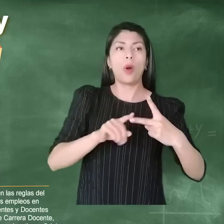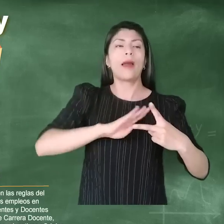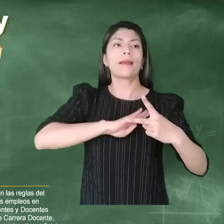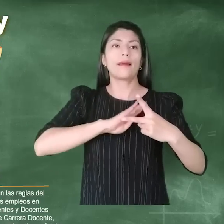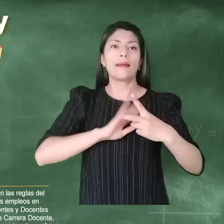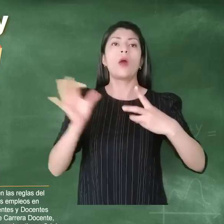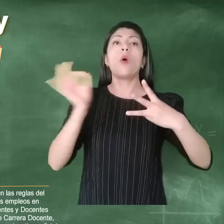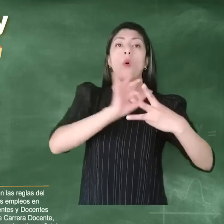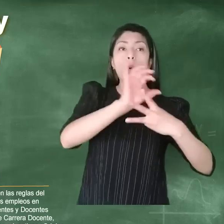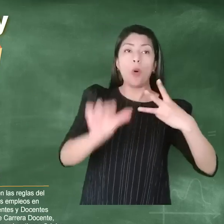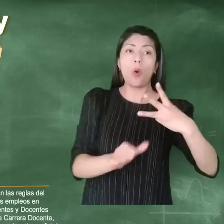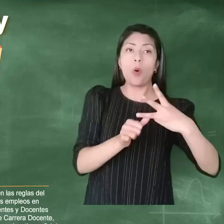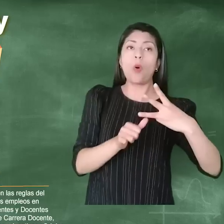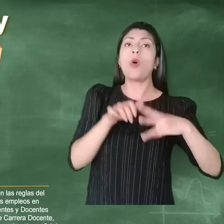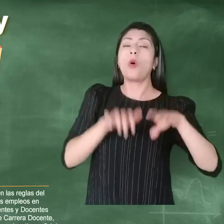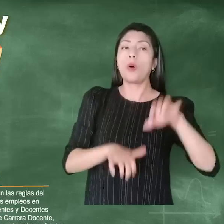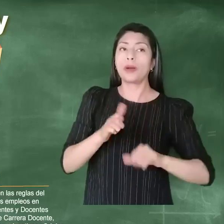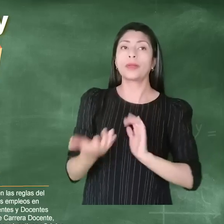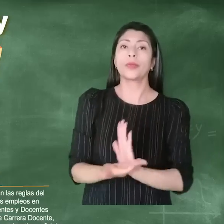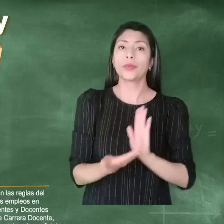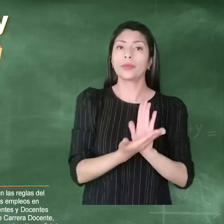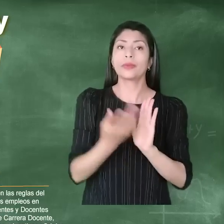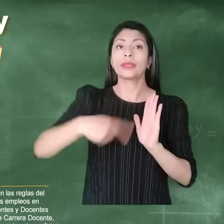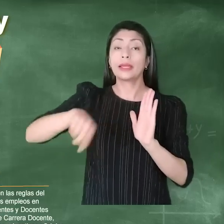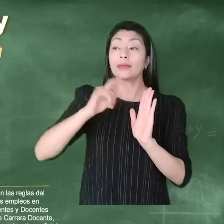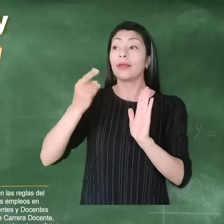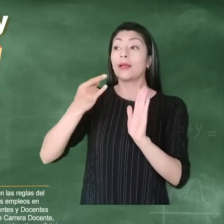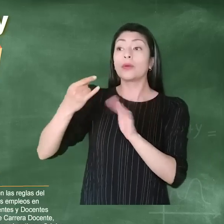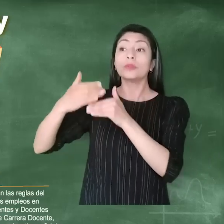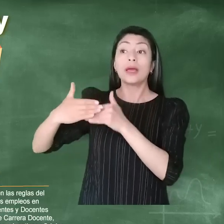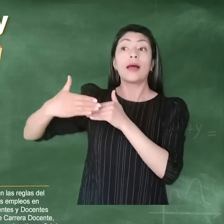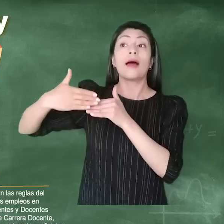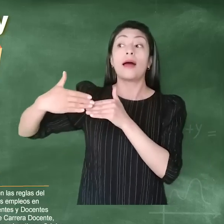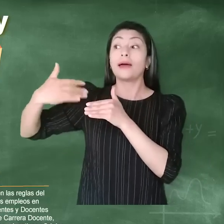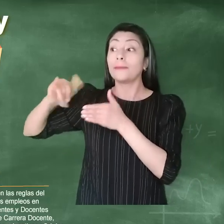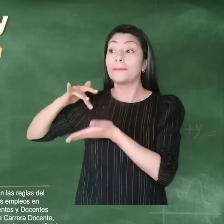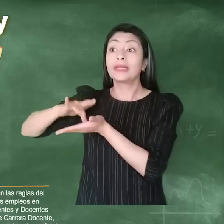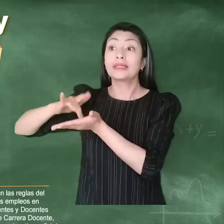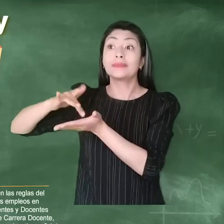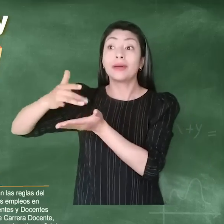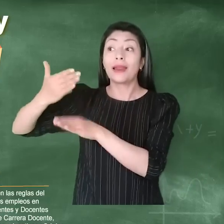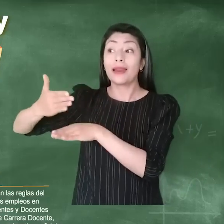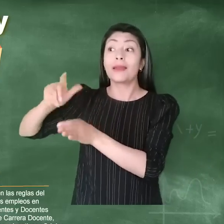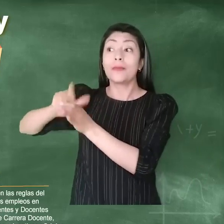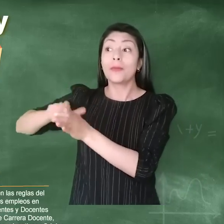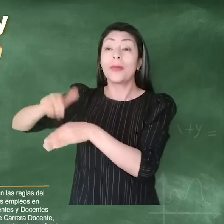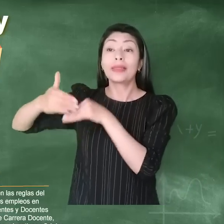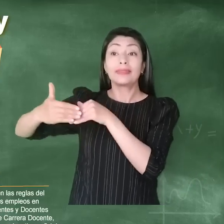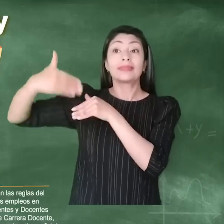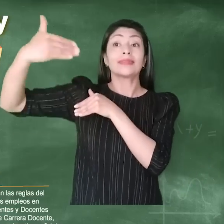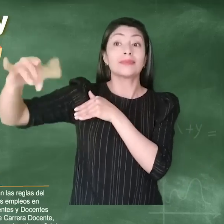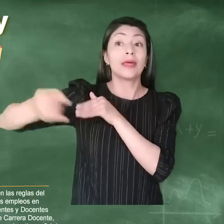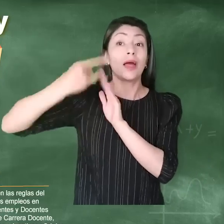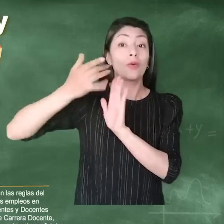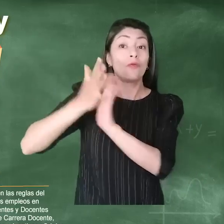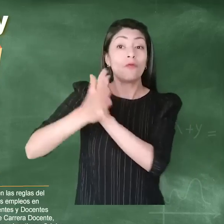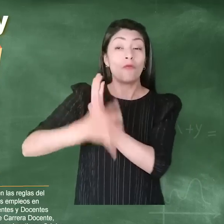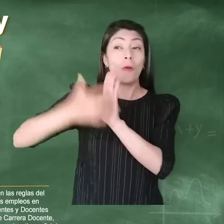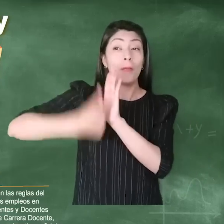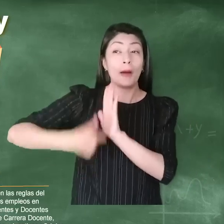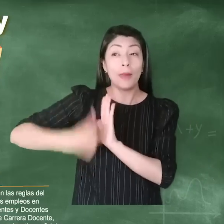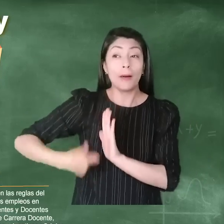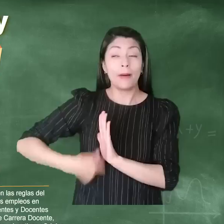o el secretario de Educación de la entidad pública no puede modificar la información registrada encima para este proceso